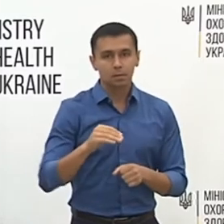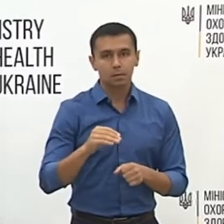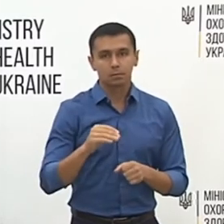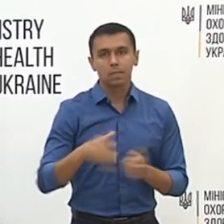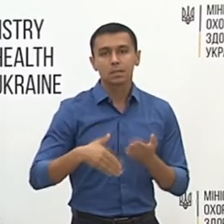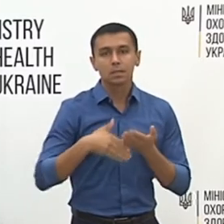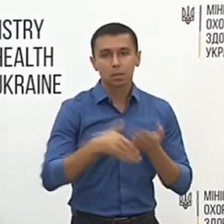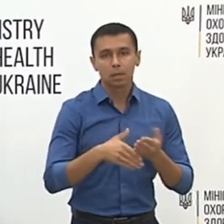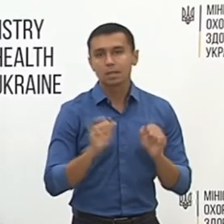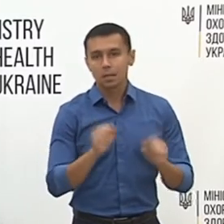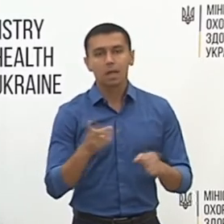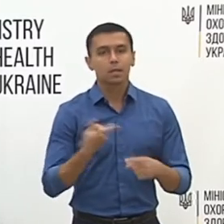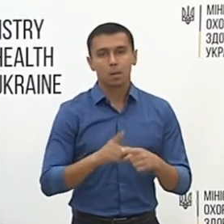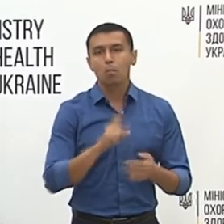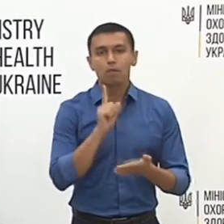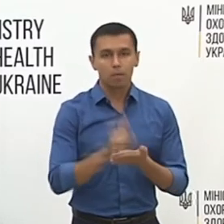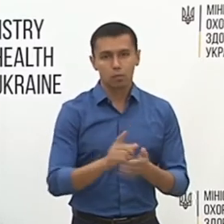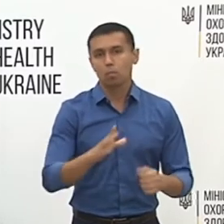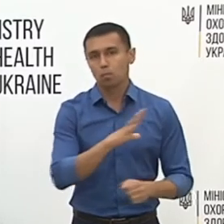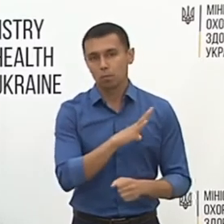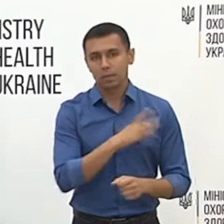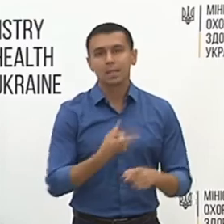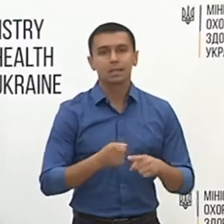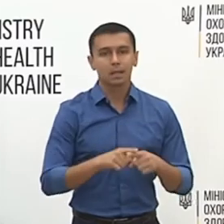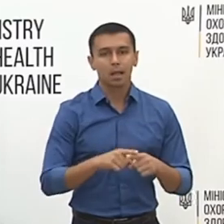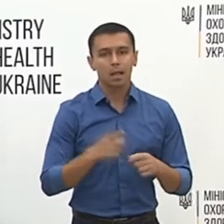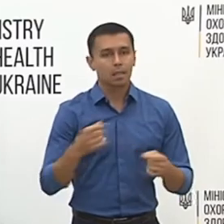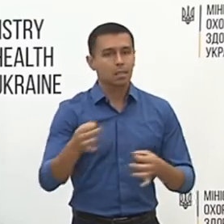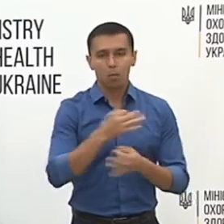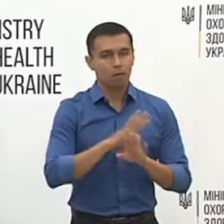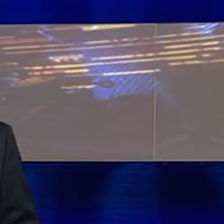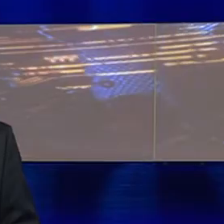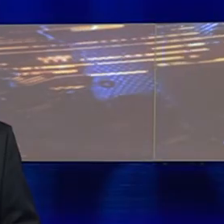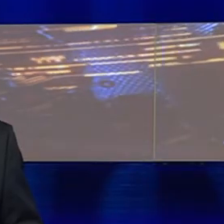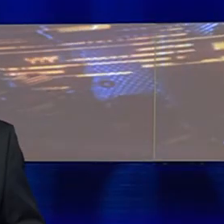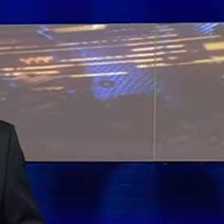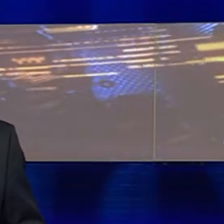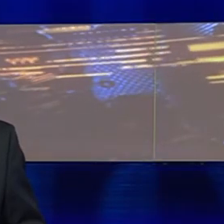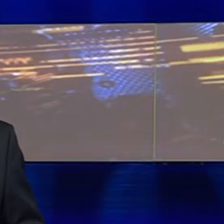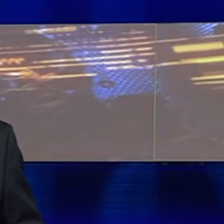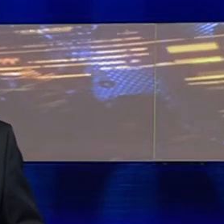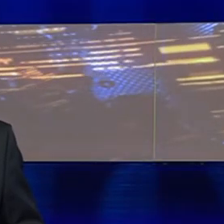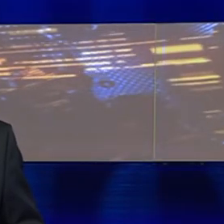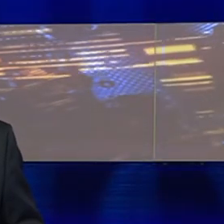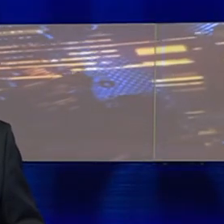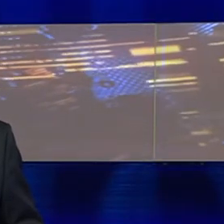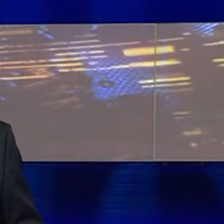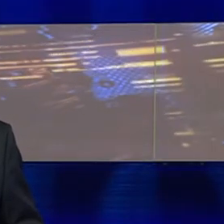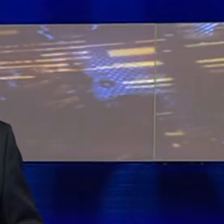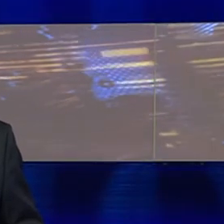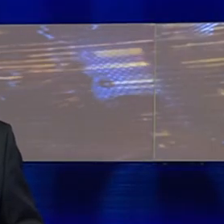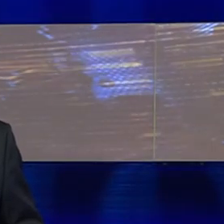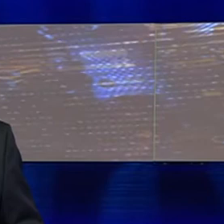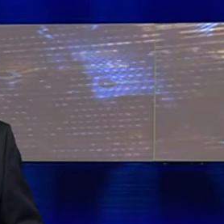засобах захисту, так як це повинно бути. Це не обговорюється навіть. Чи готові місцеві ТВК до